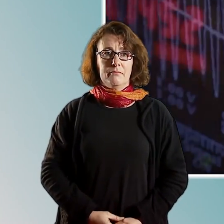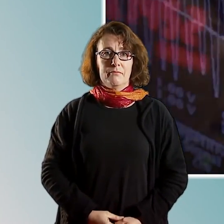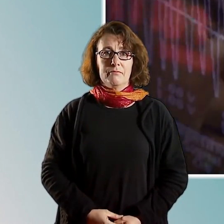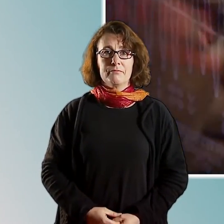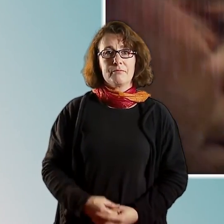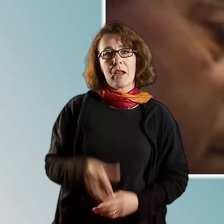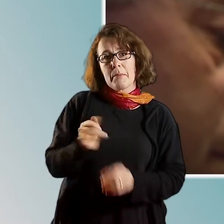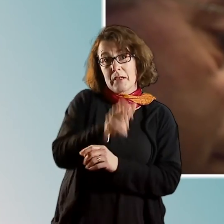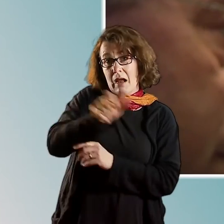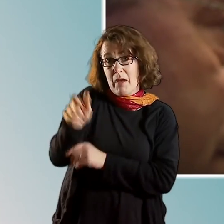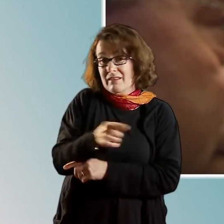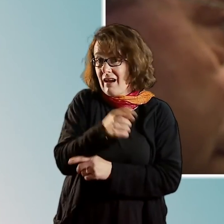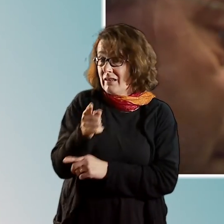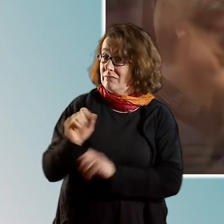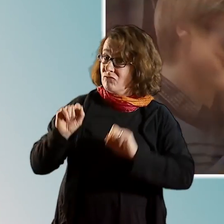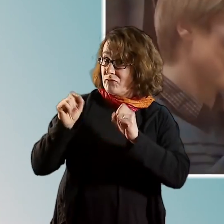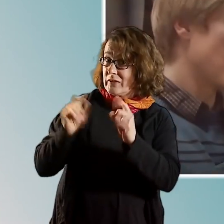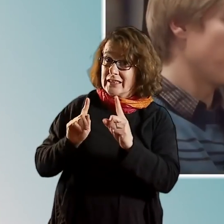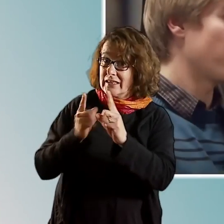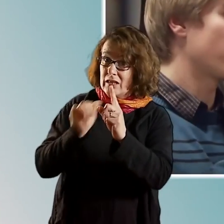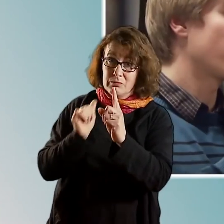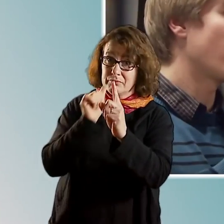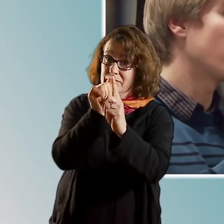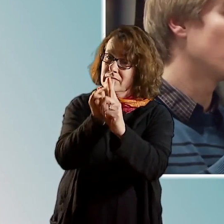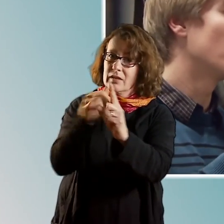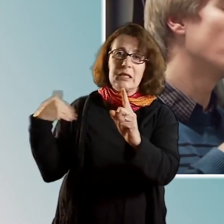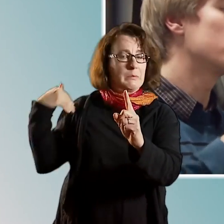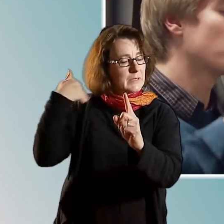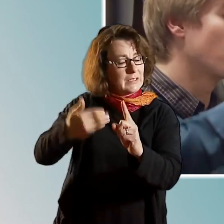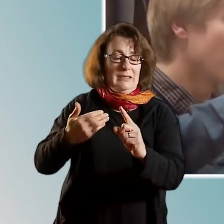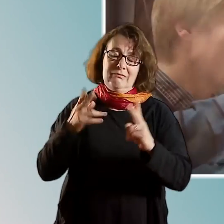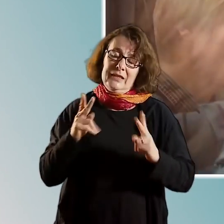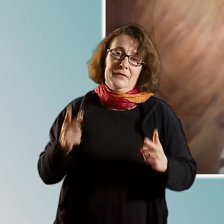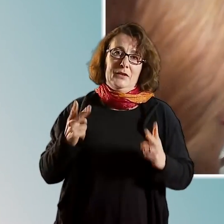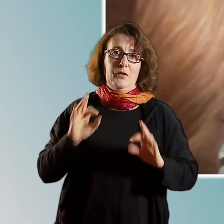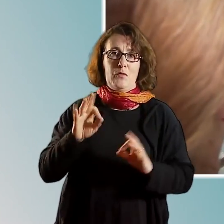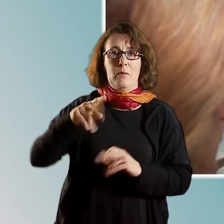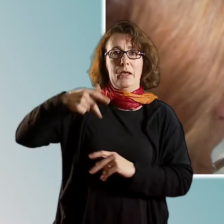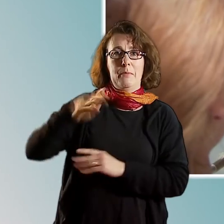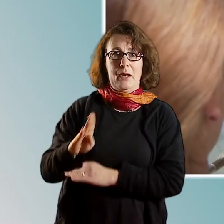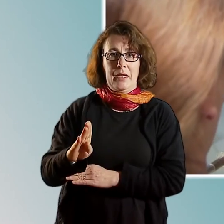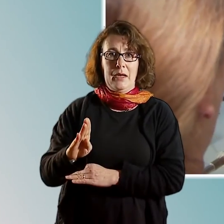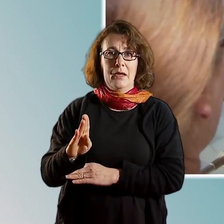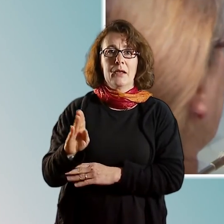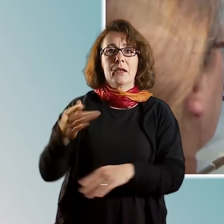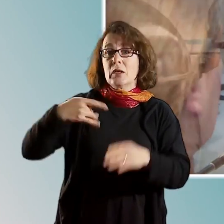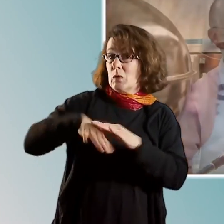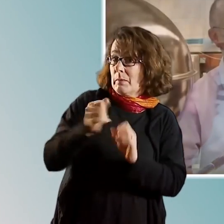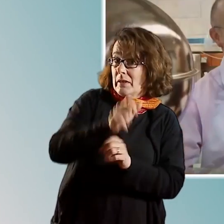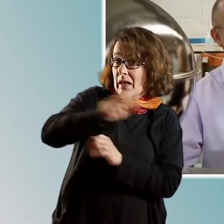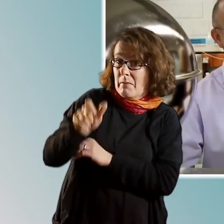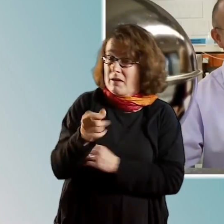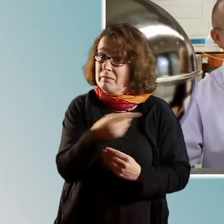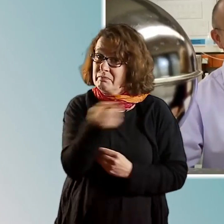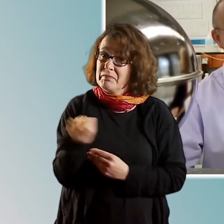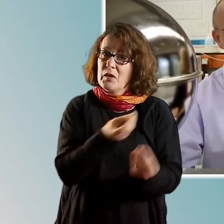Die Zielstrebigkeit der Mitarbeiter war und ist der Motor der PTB. Und die Mitarbeiter begreifen